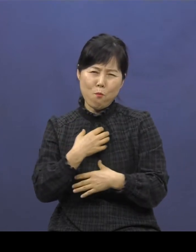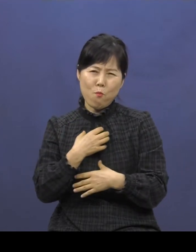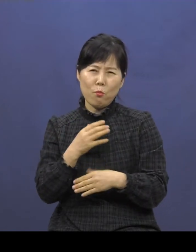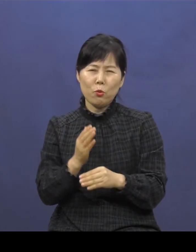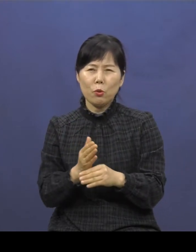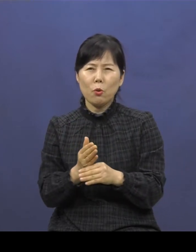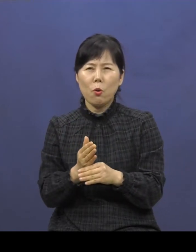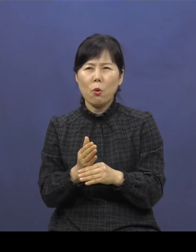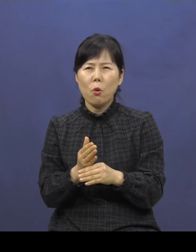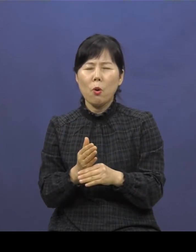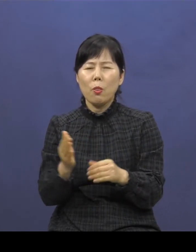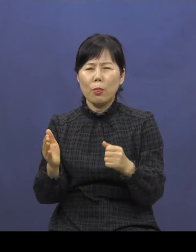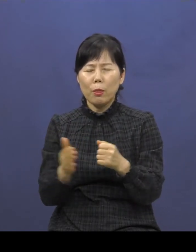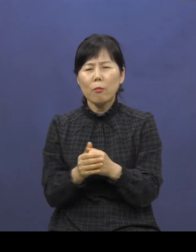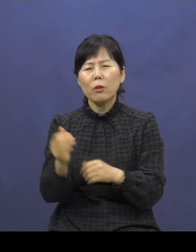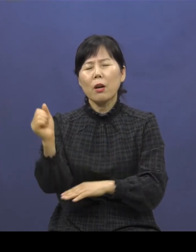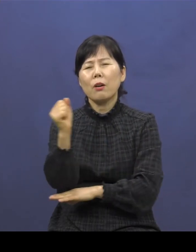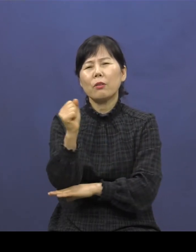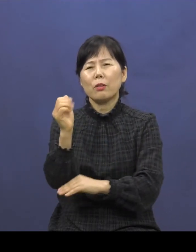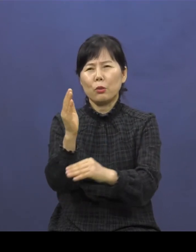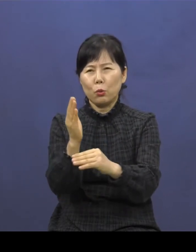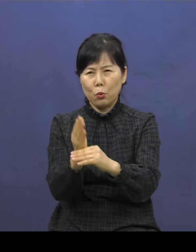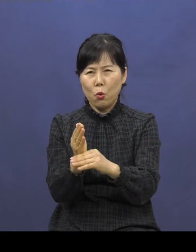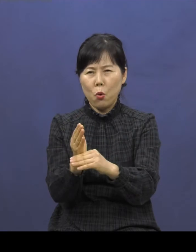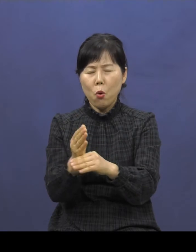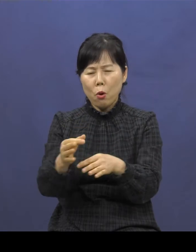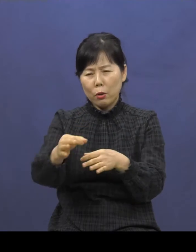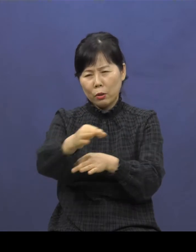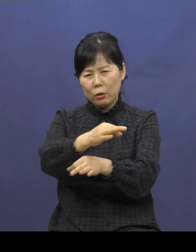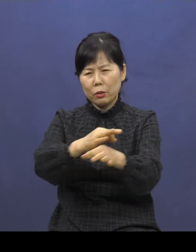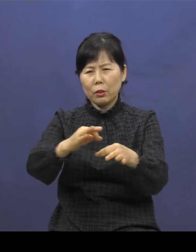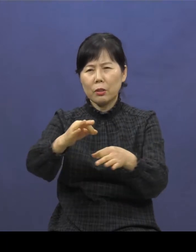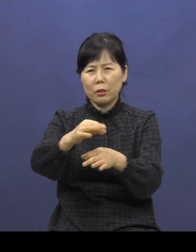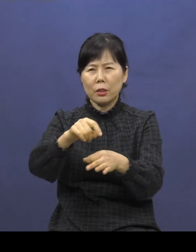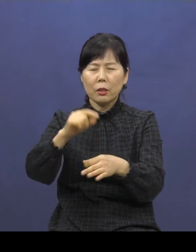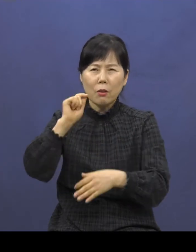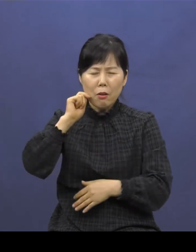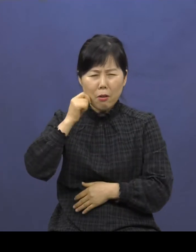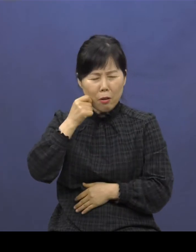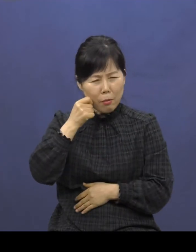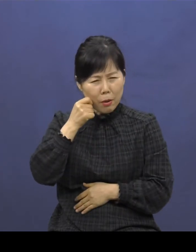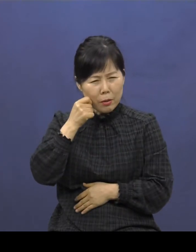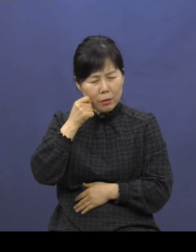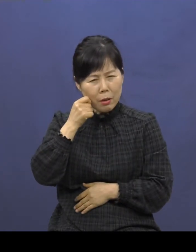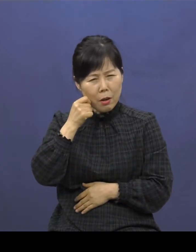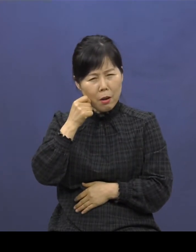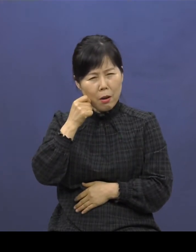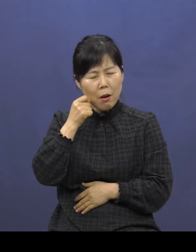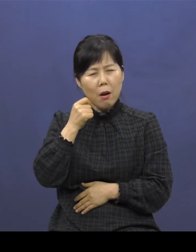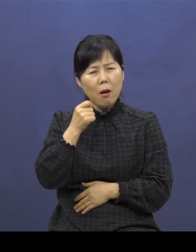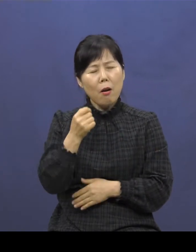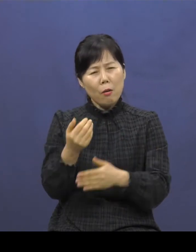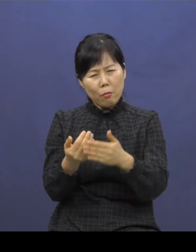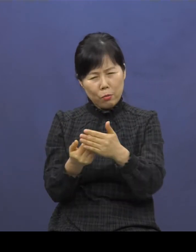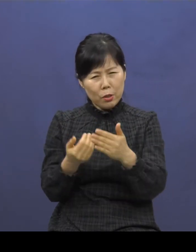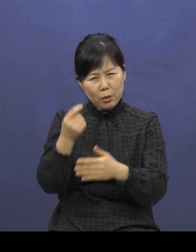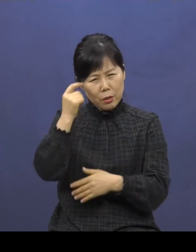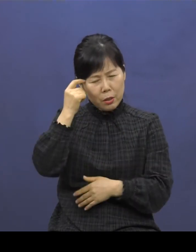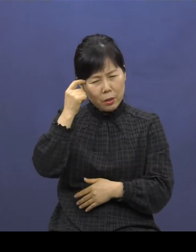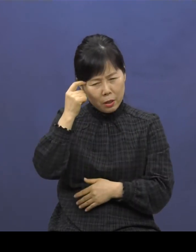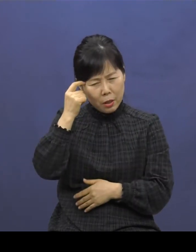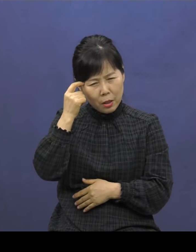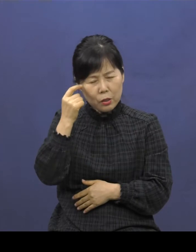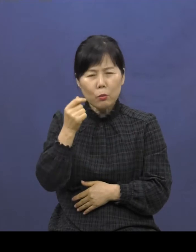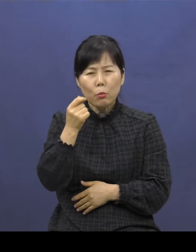그러면서 흔들리고 있고요. 거기에다가 경제적인 어려움은요 이제 예측하는 정도가 아니라